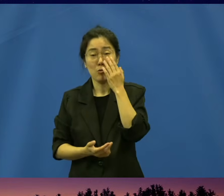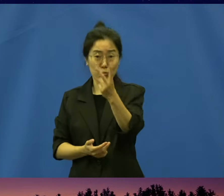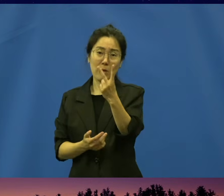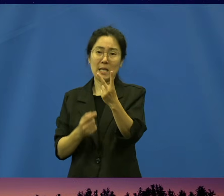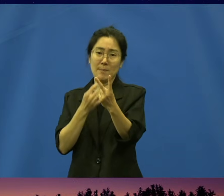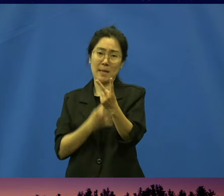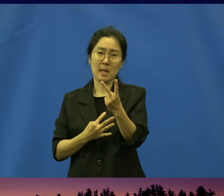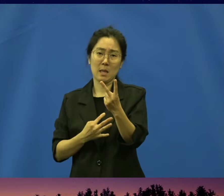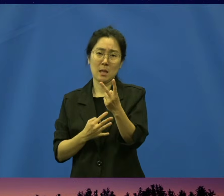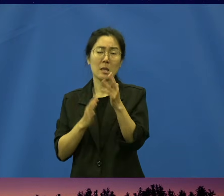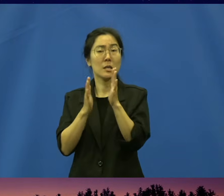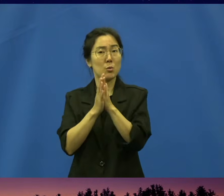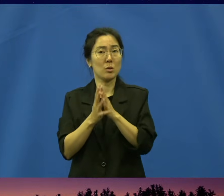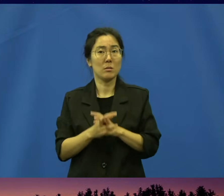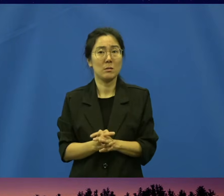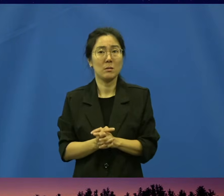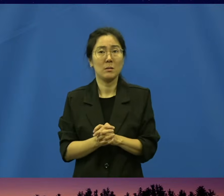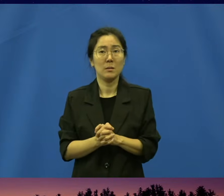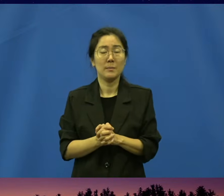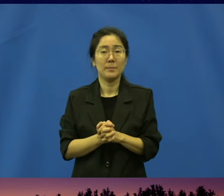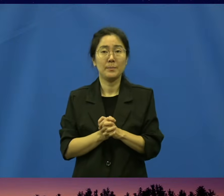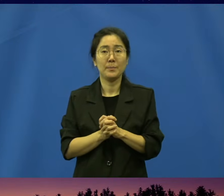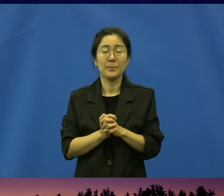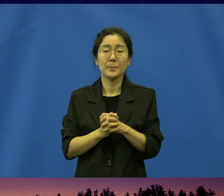가지를 가지고 기도하신 것입니다.